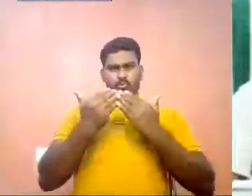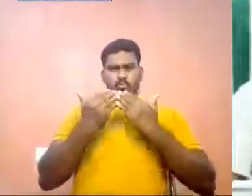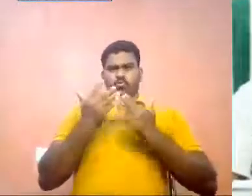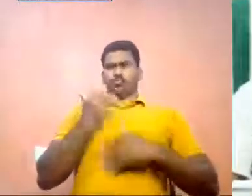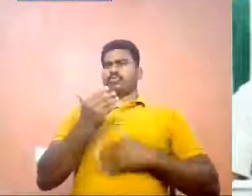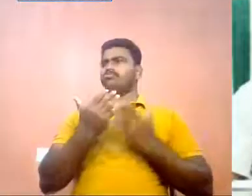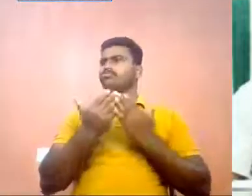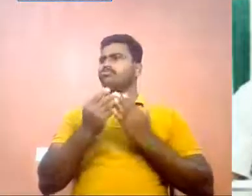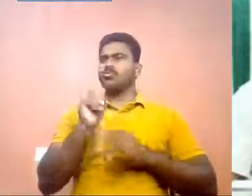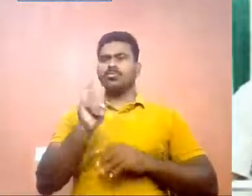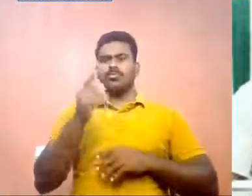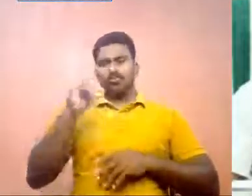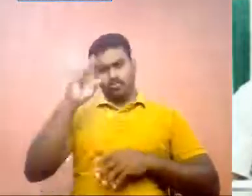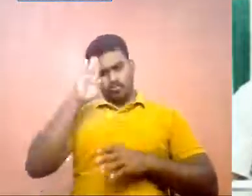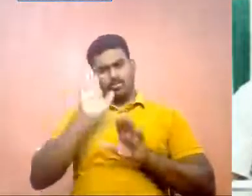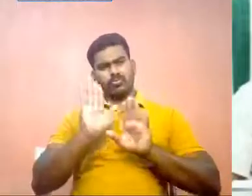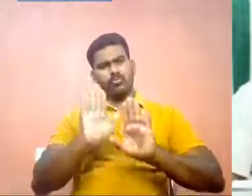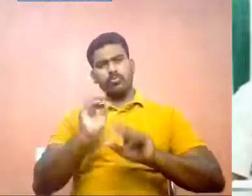ഇത്തരമൊരു നിയന്ത്രണം ഏർപ്പെടുത്തുന്നത്.